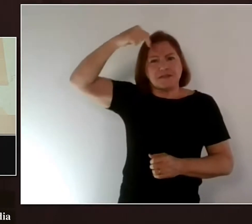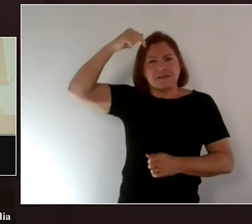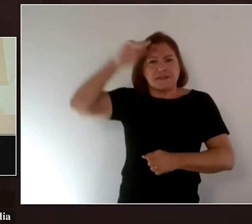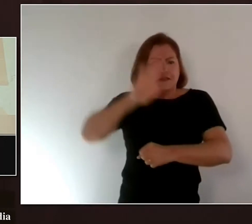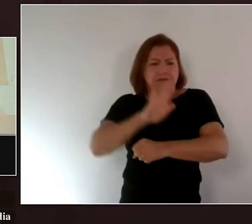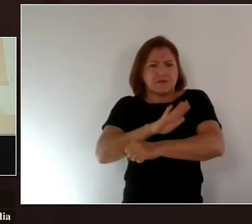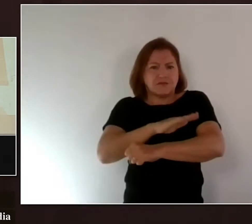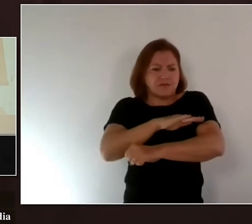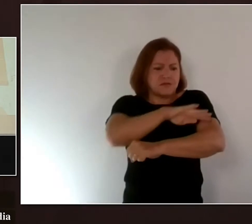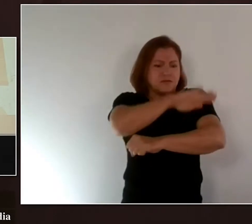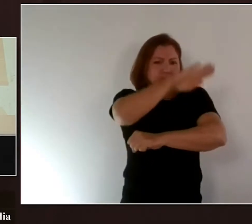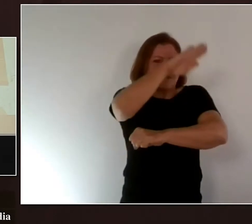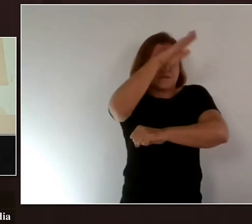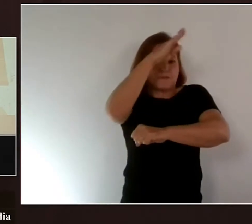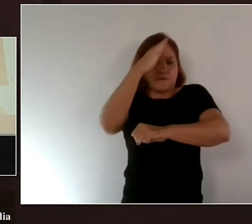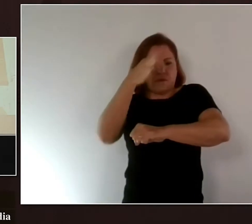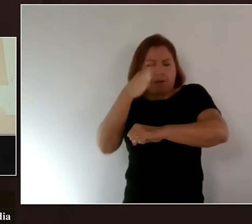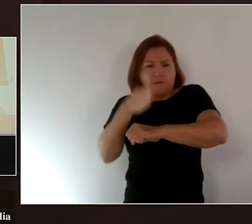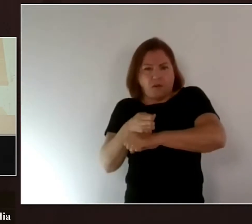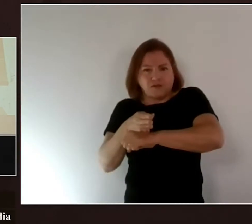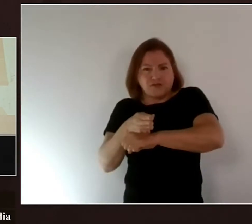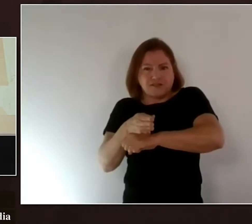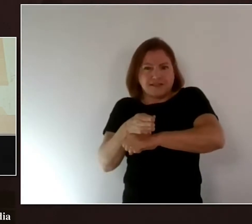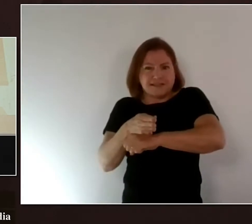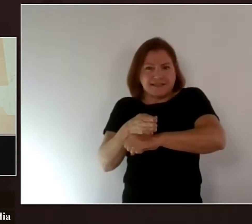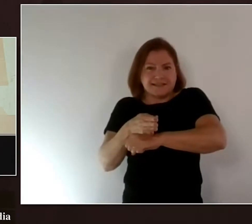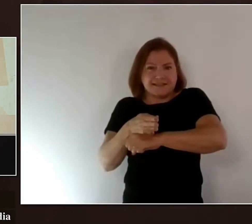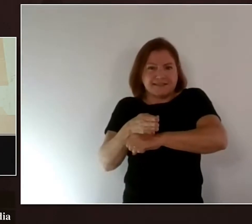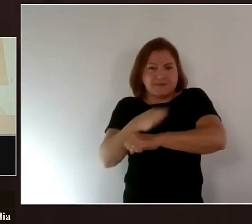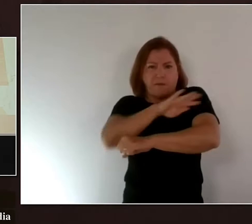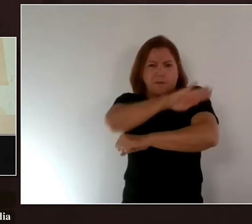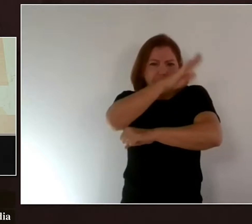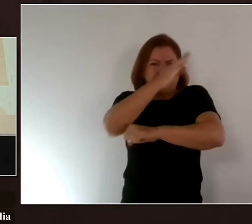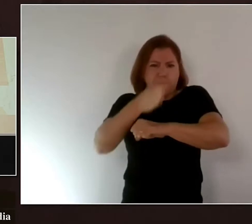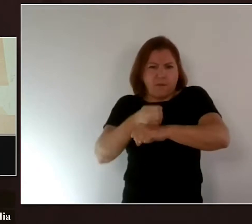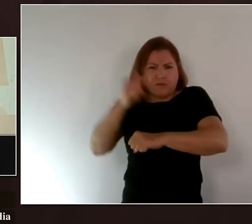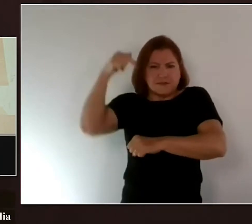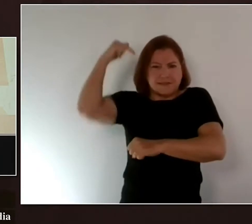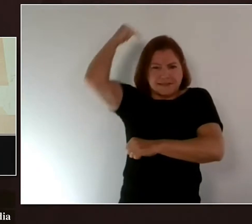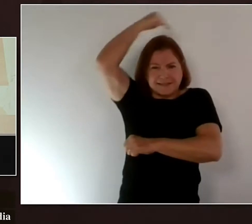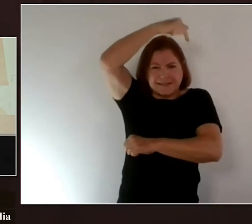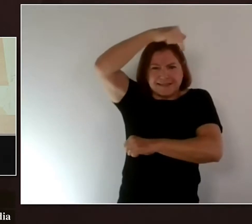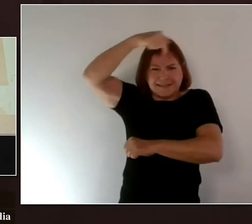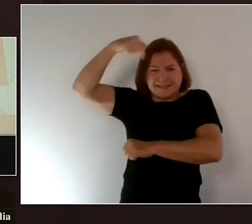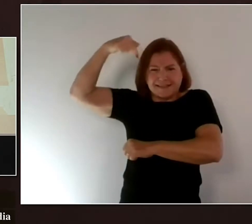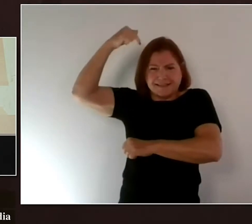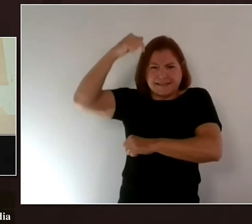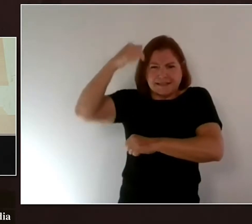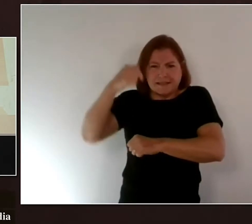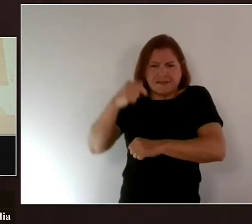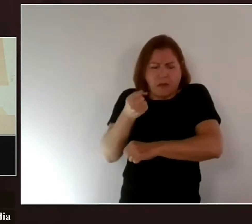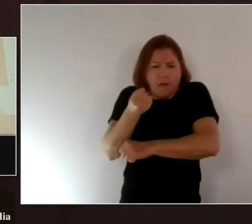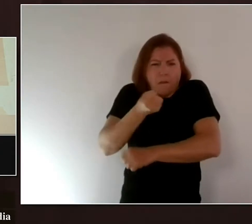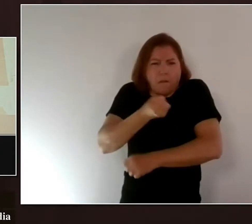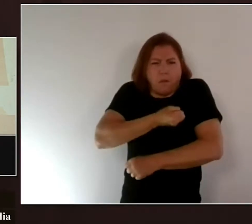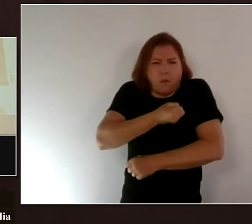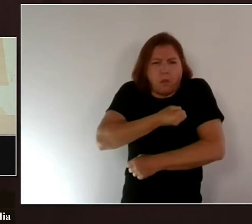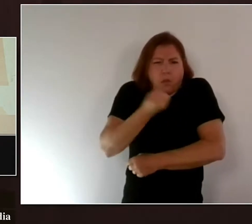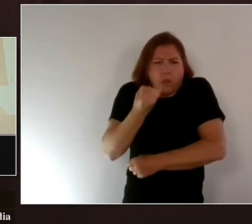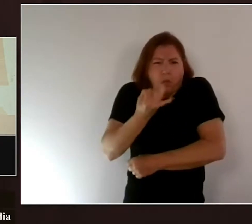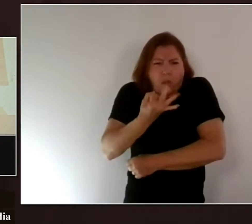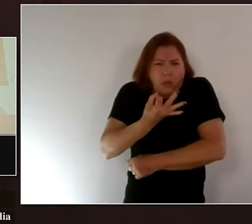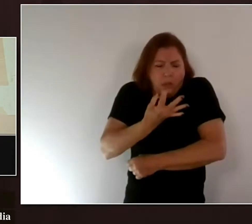Tá? Nos montes santos, mais numerosos do que gotas do